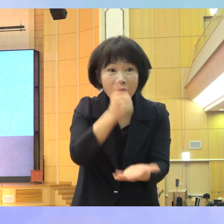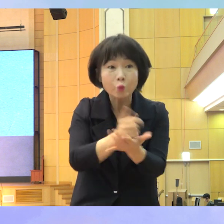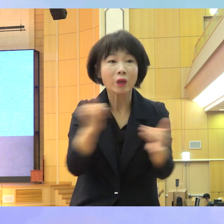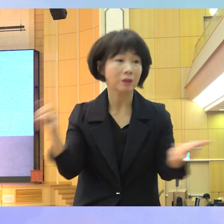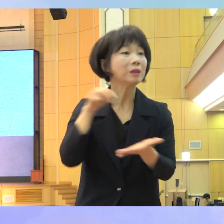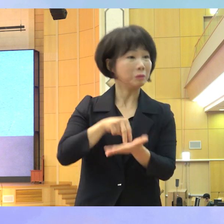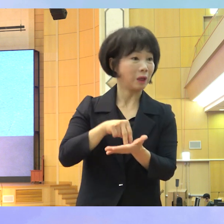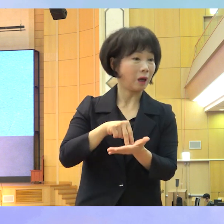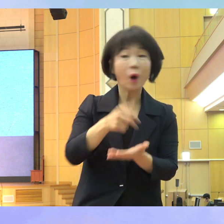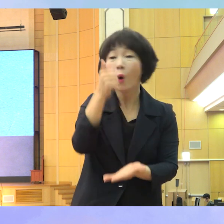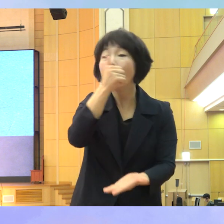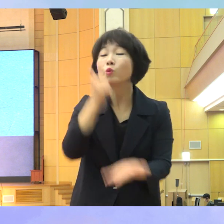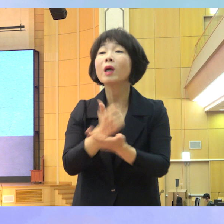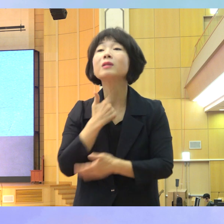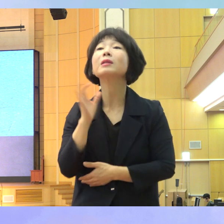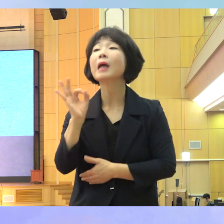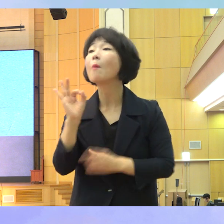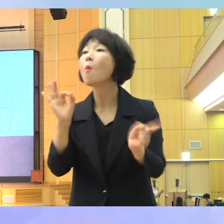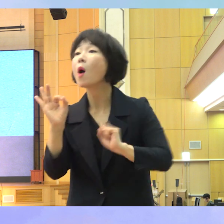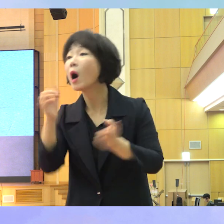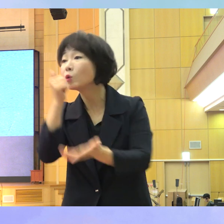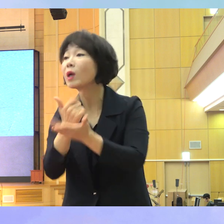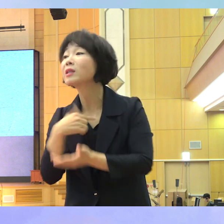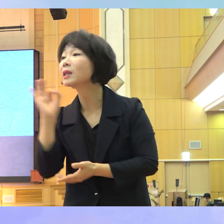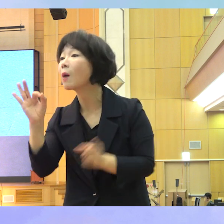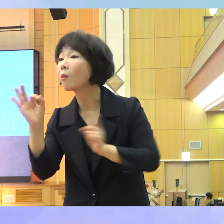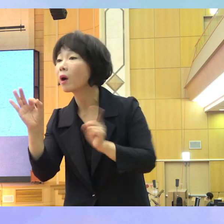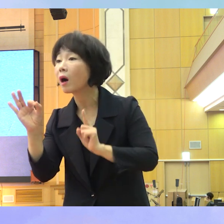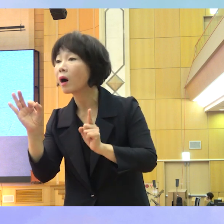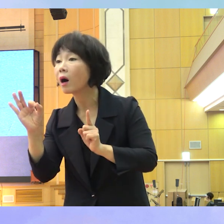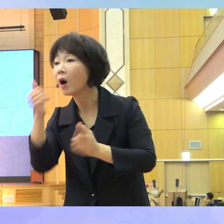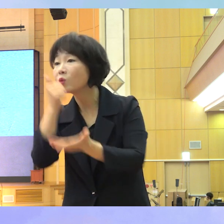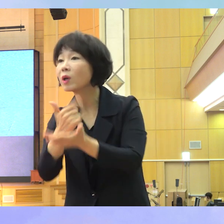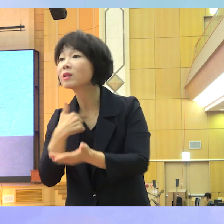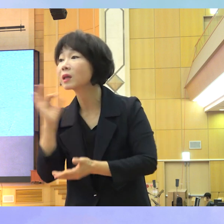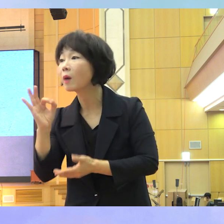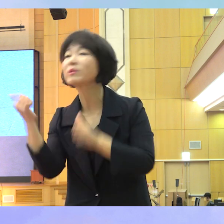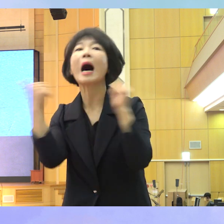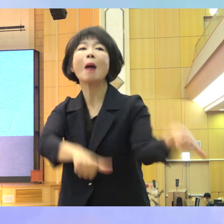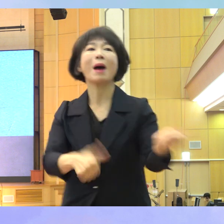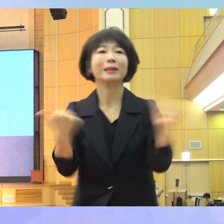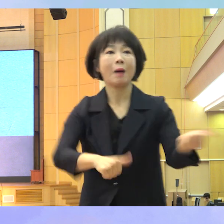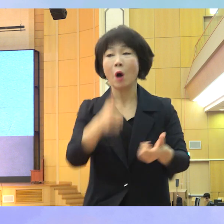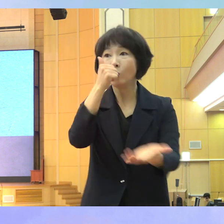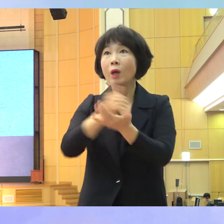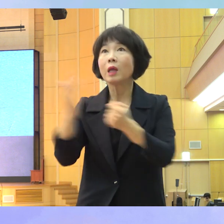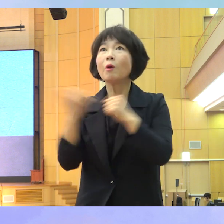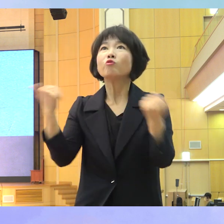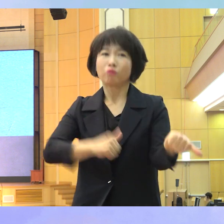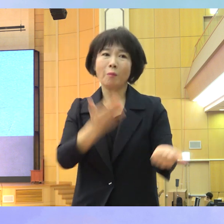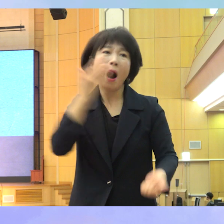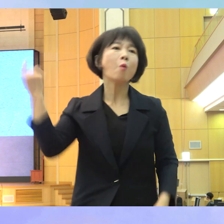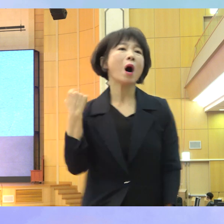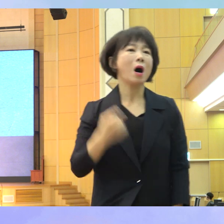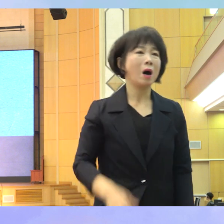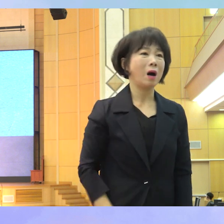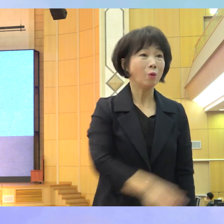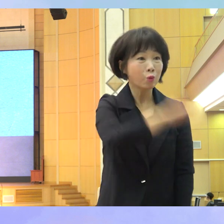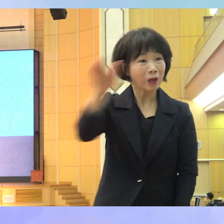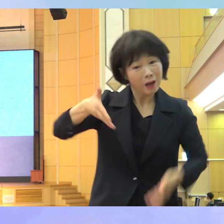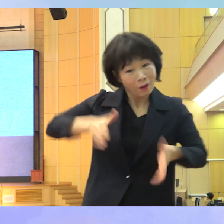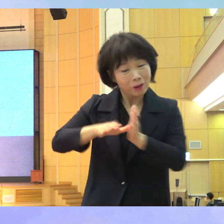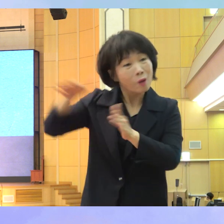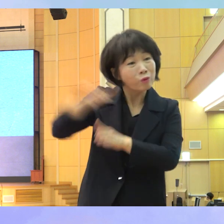나오지만 죄의 싹은 사망이라고 나옵니다. 우리는 태어날 때부터 원죄를 가지고 태어났기